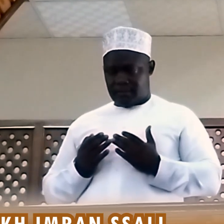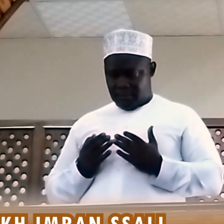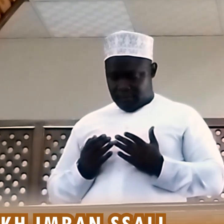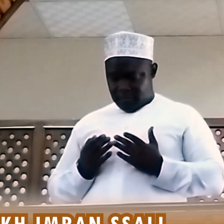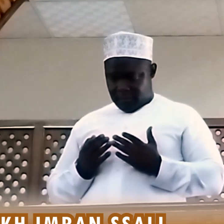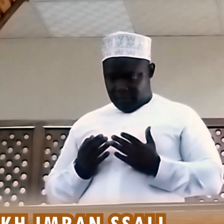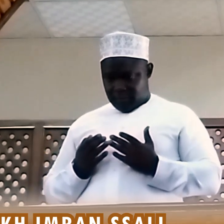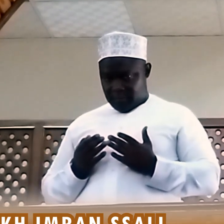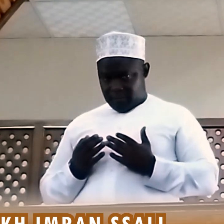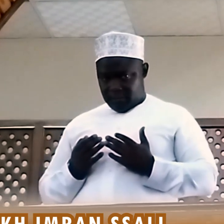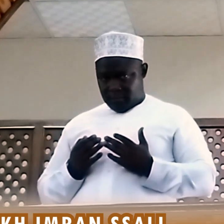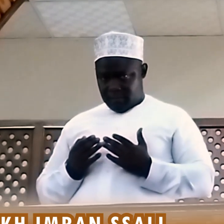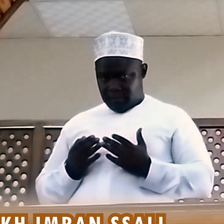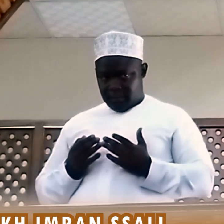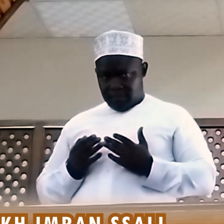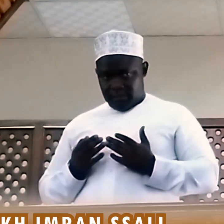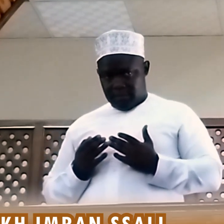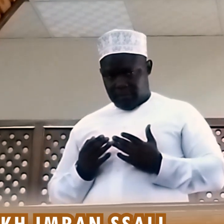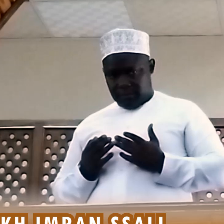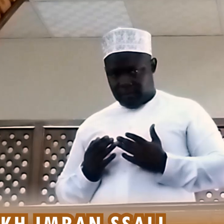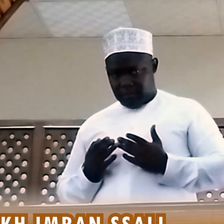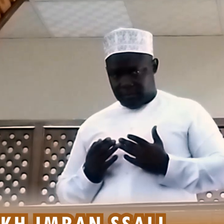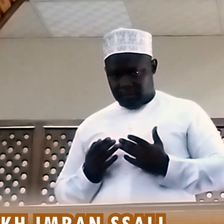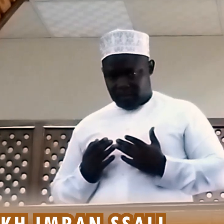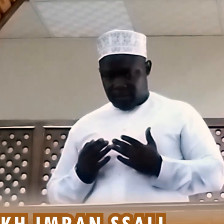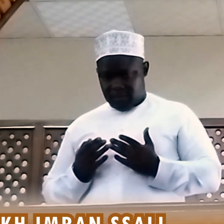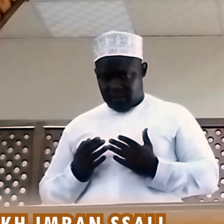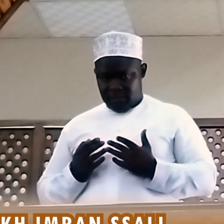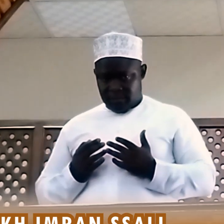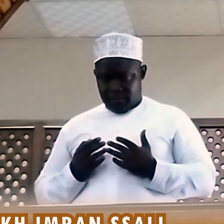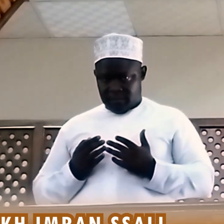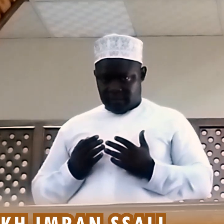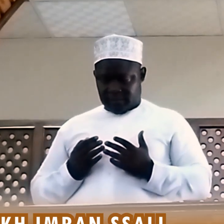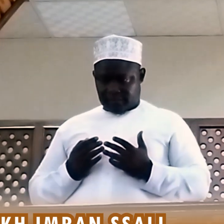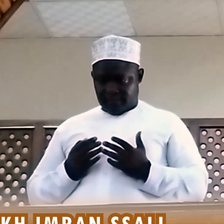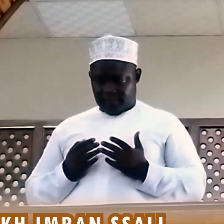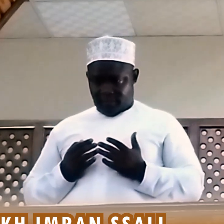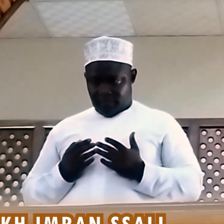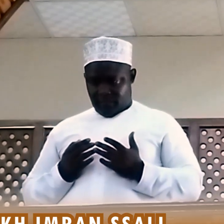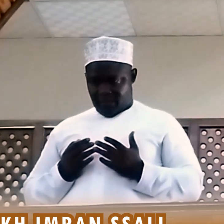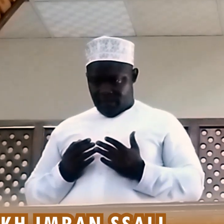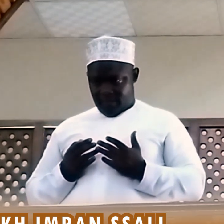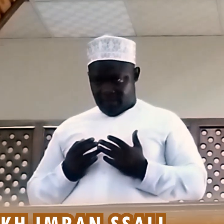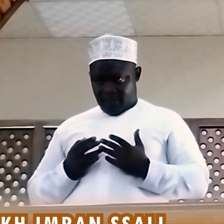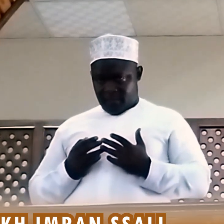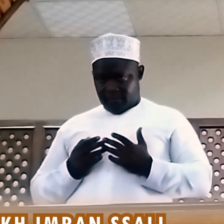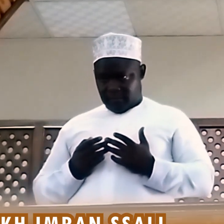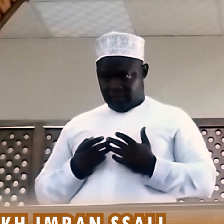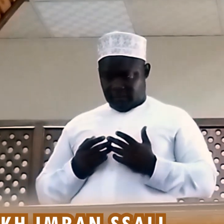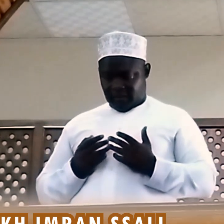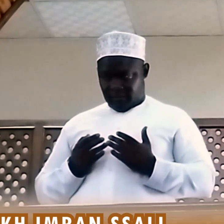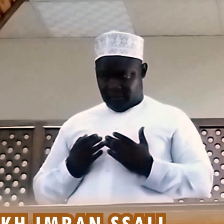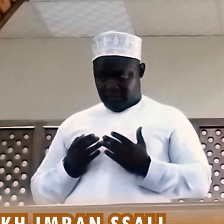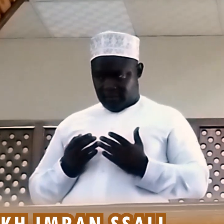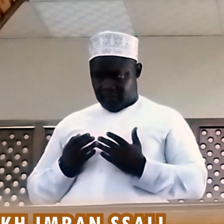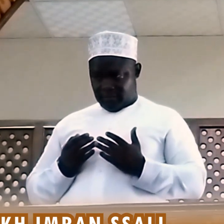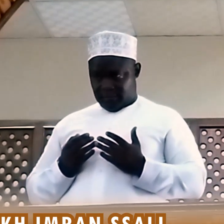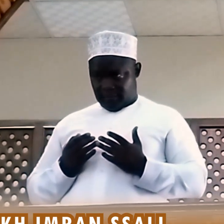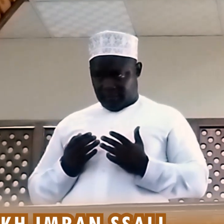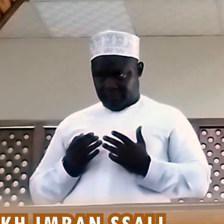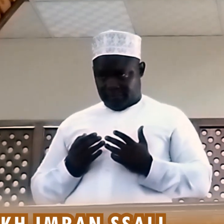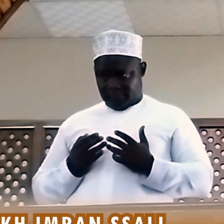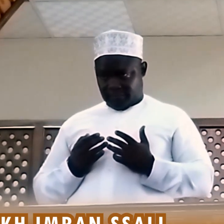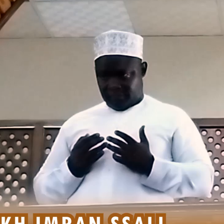أنك أنت الله الذي لا إله إلا أنت الأحد الصمد الذي لم يلد ولم يولد ولم يكن له كفوا